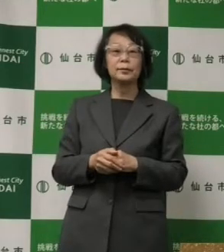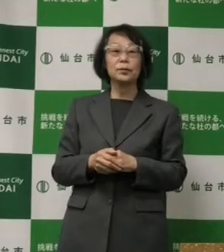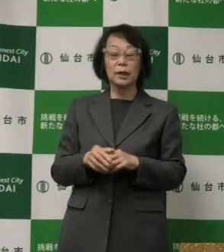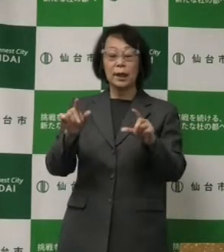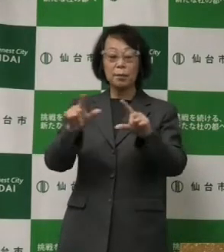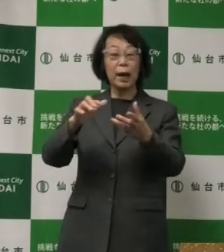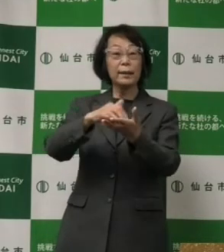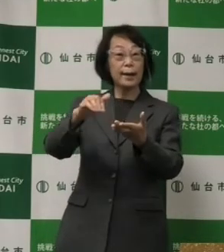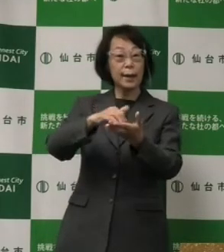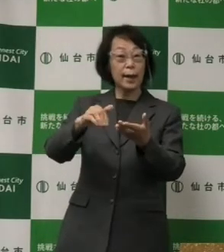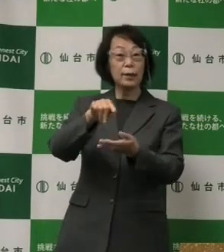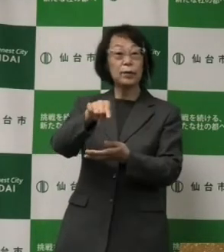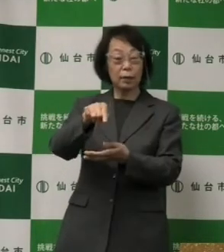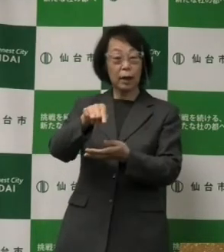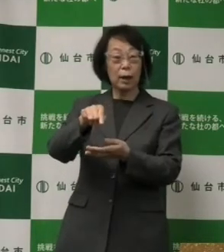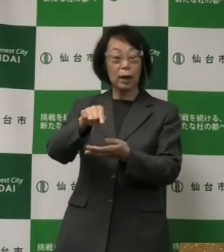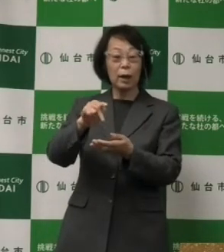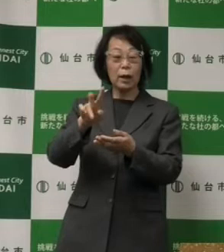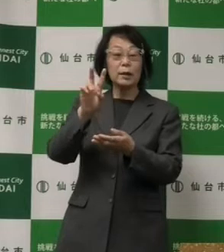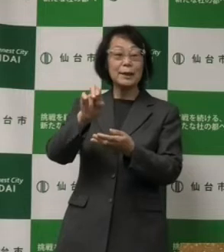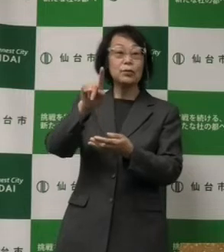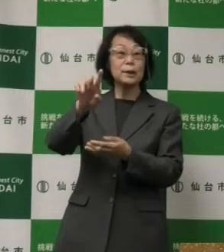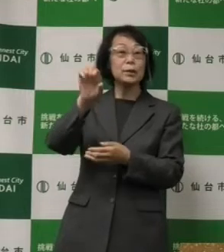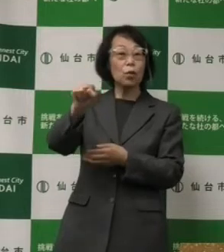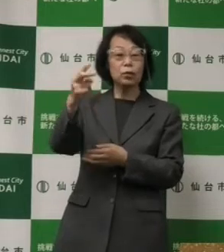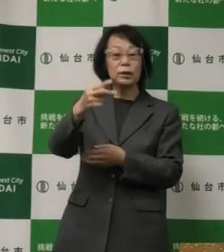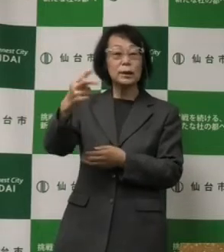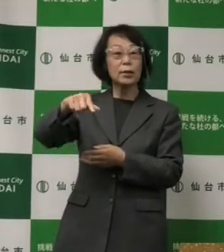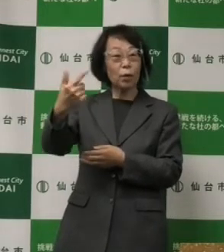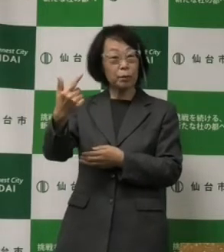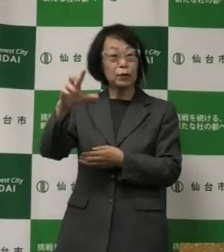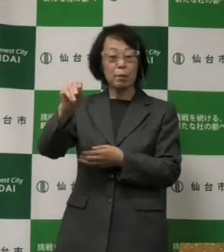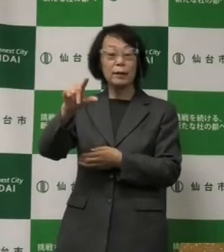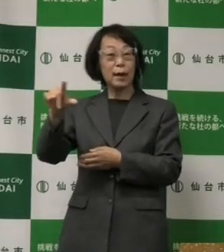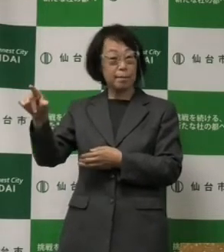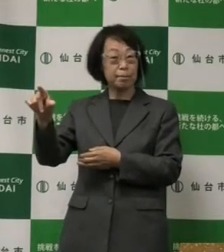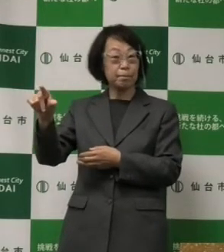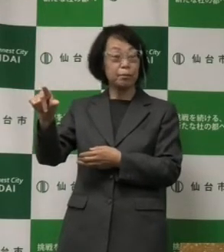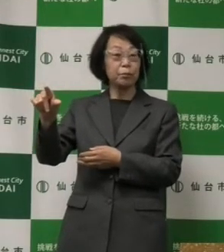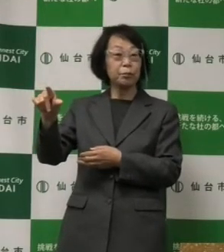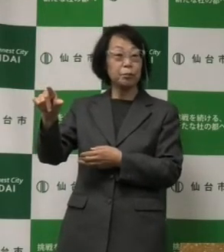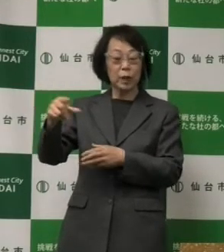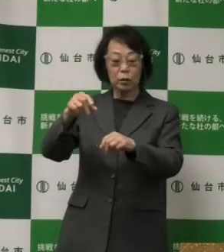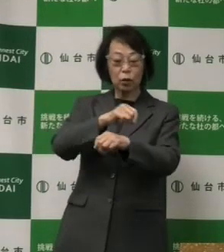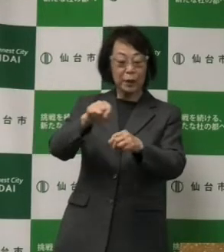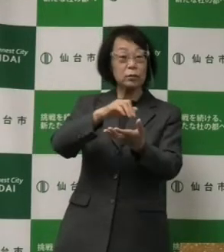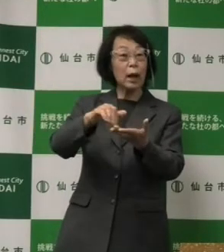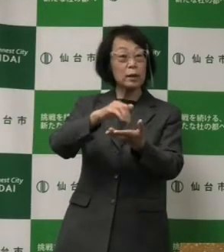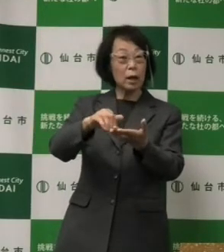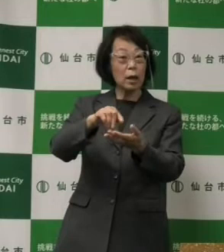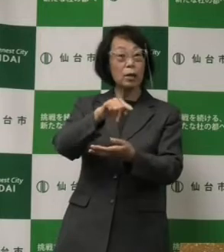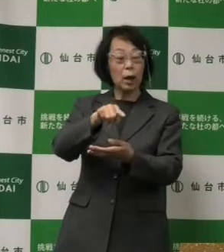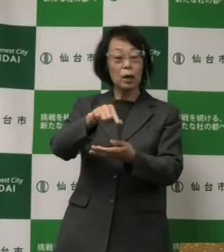一般会計において21億2600万円余、特別会計